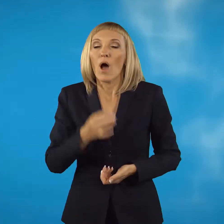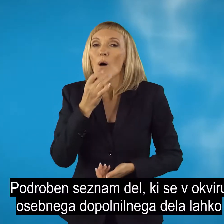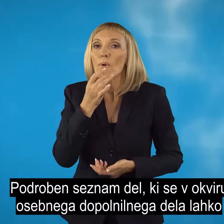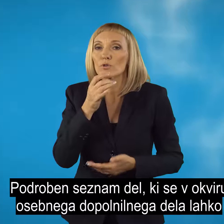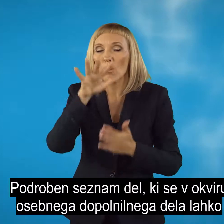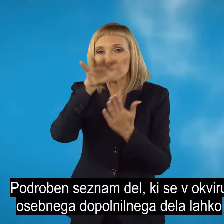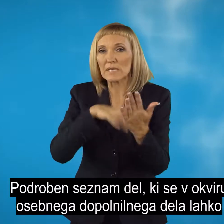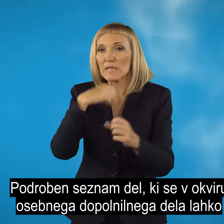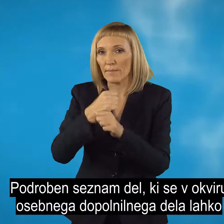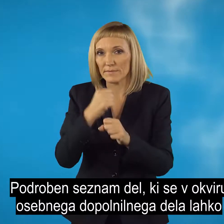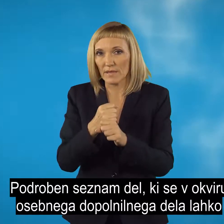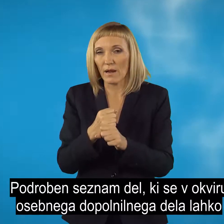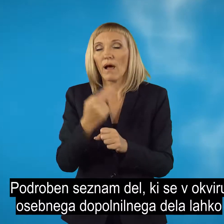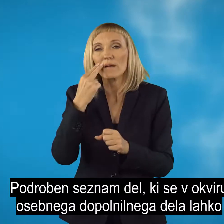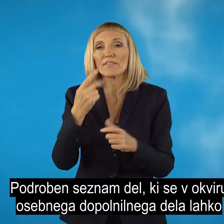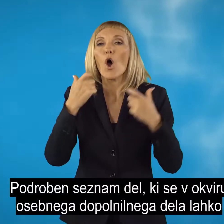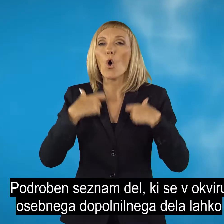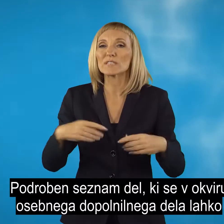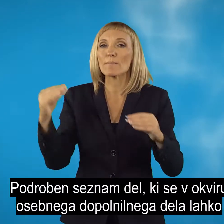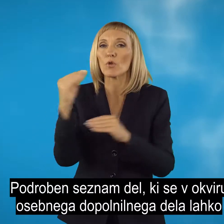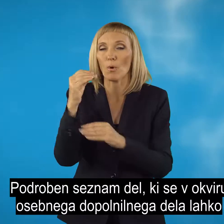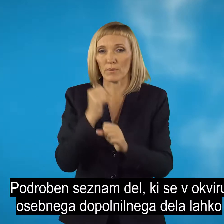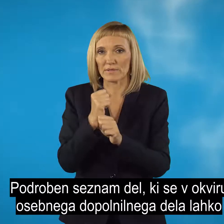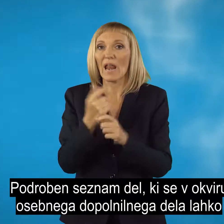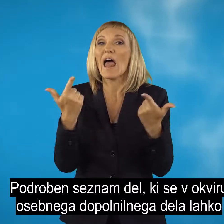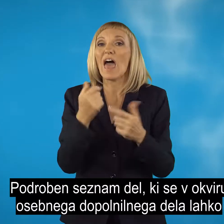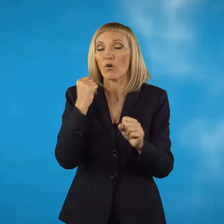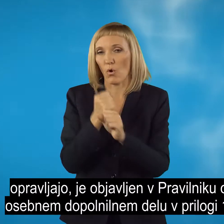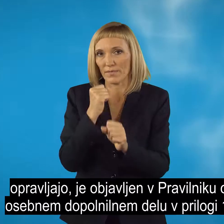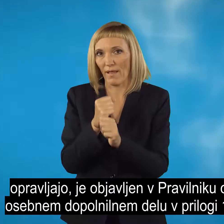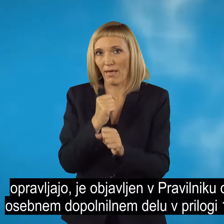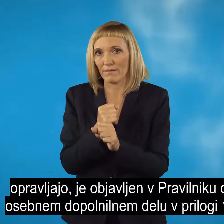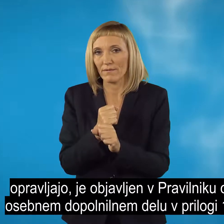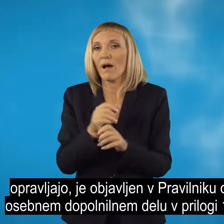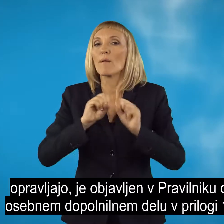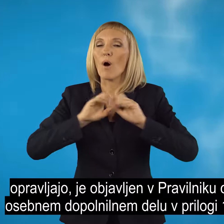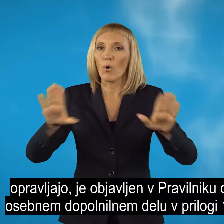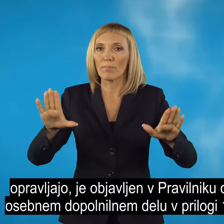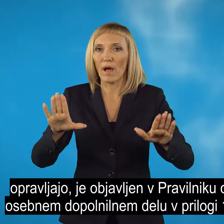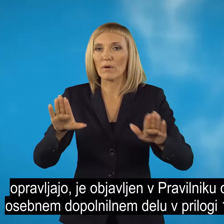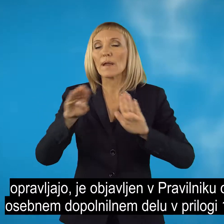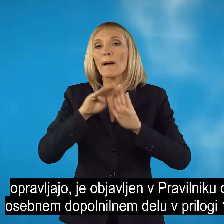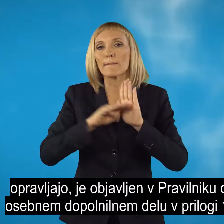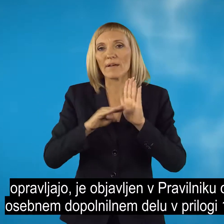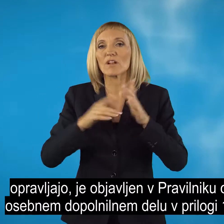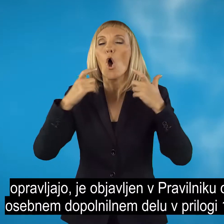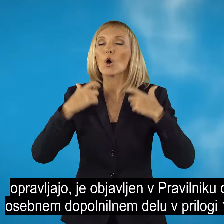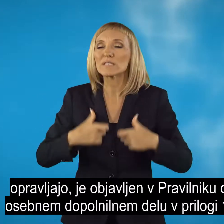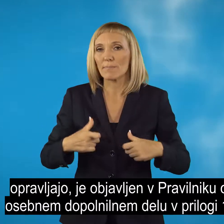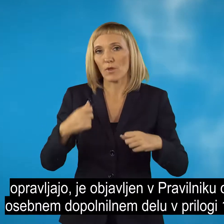Podroben seznam del, ki se v okviru osebnega dopolnilnega dela lahko opravljajo, je objavljen v pravilniku o osebnem